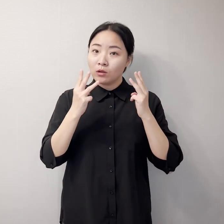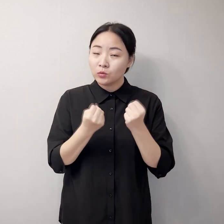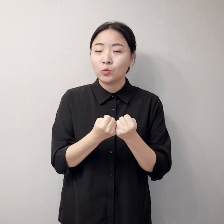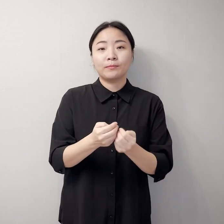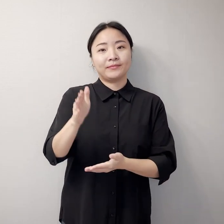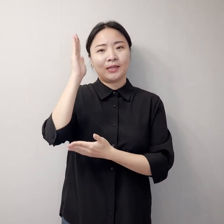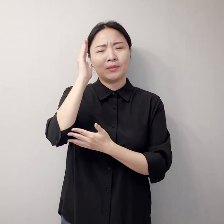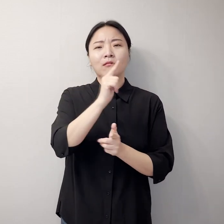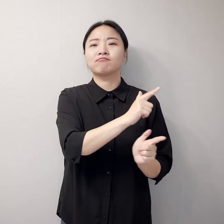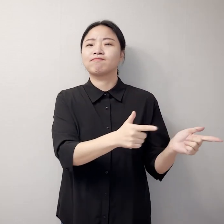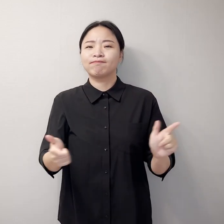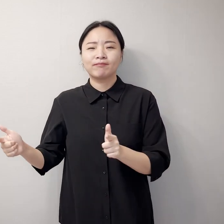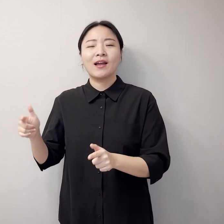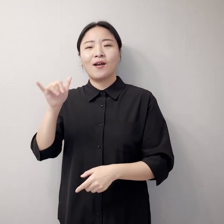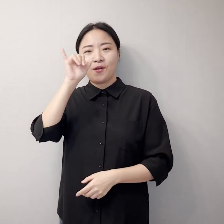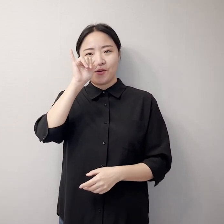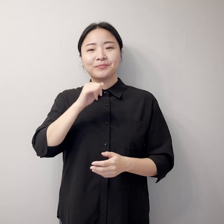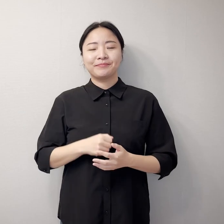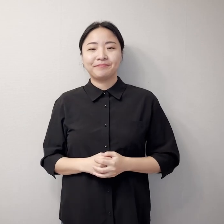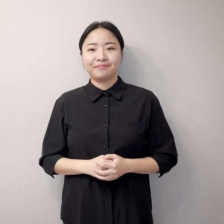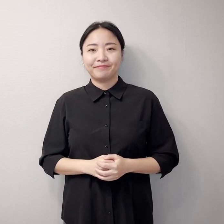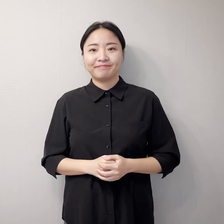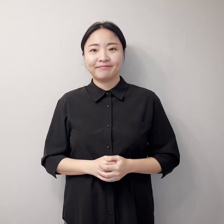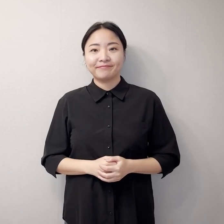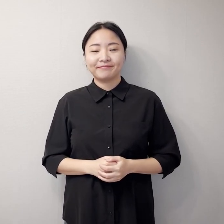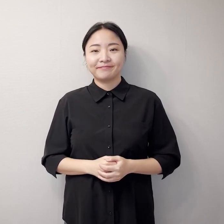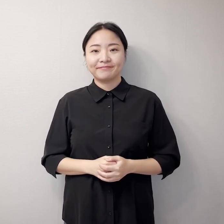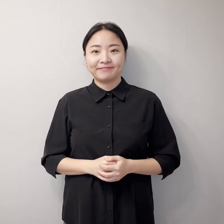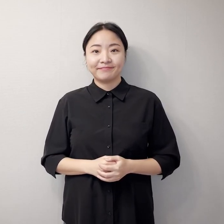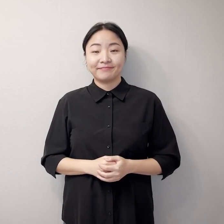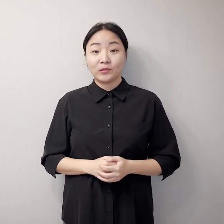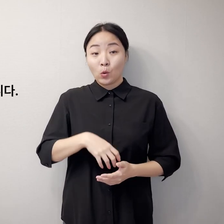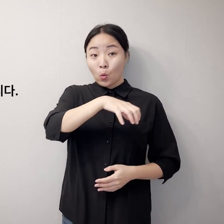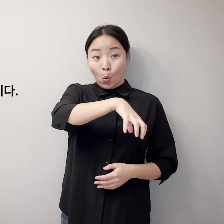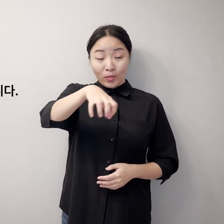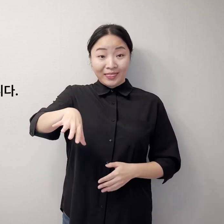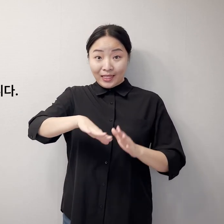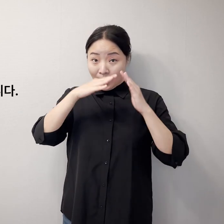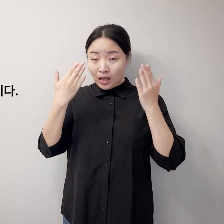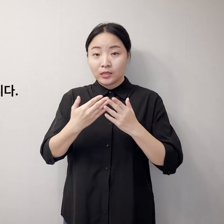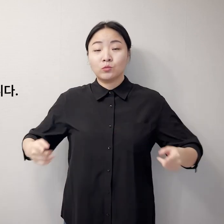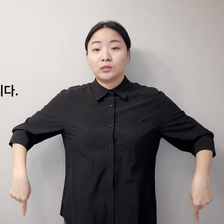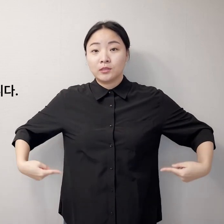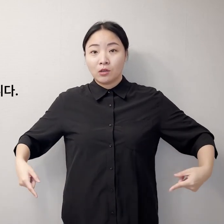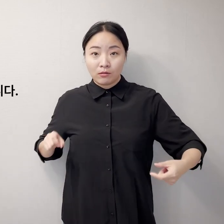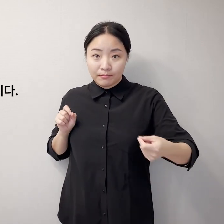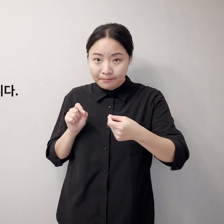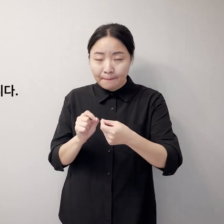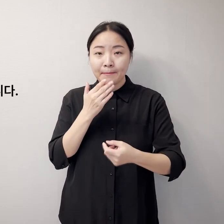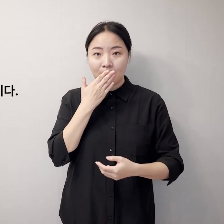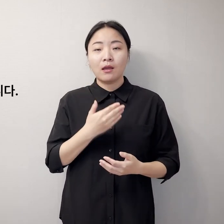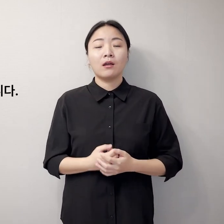워크숍, 세미나가 준비되어 있습니다 모든 공간은 휠체어 접근이 가능합니다